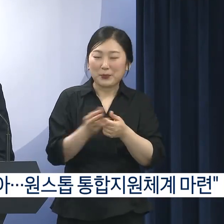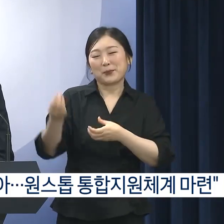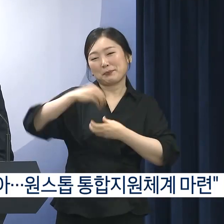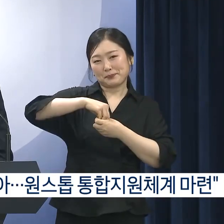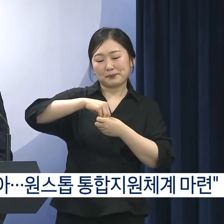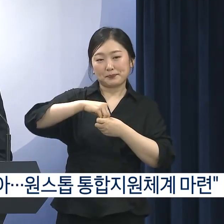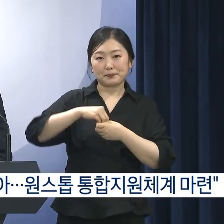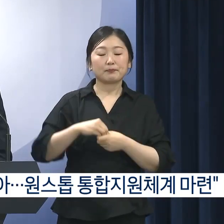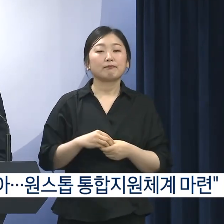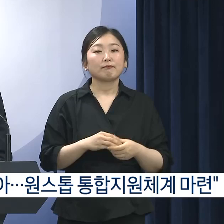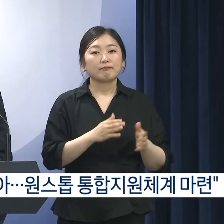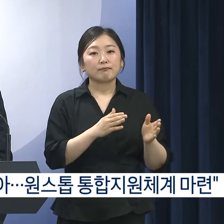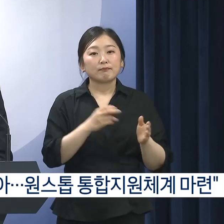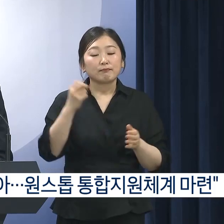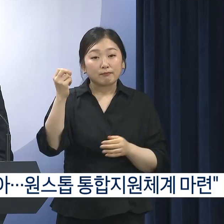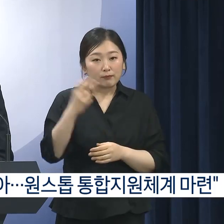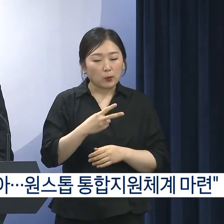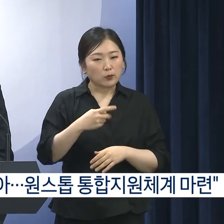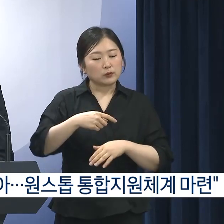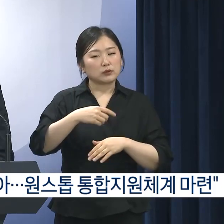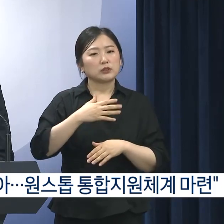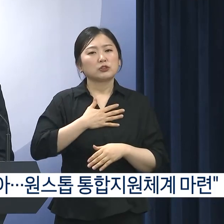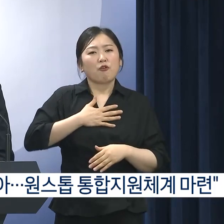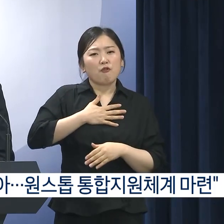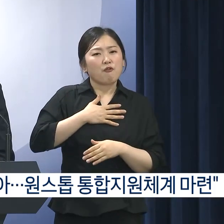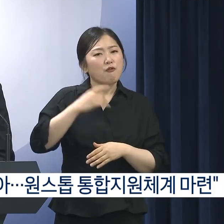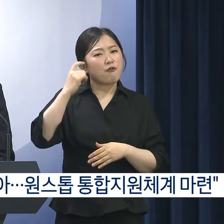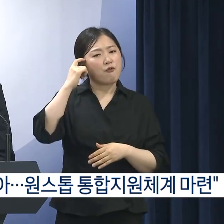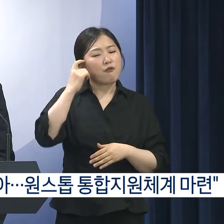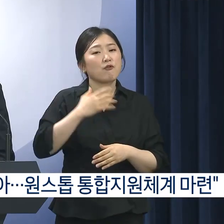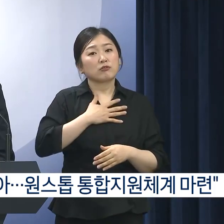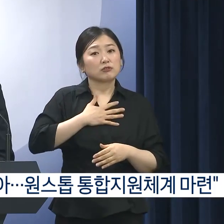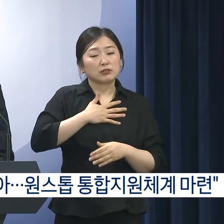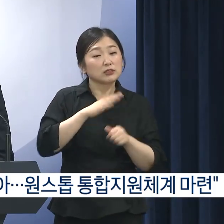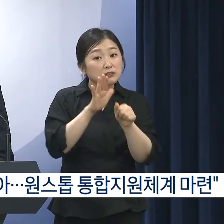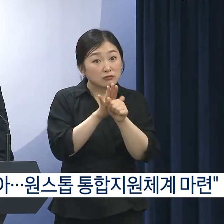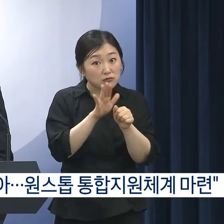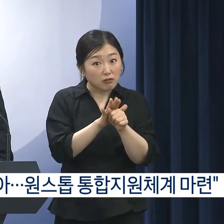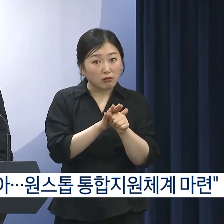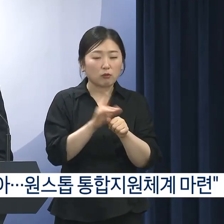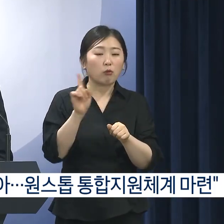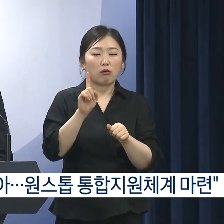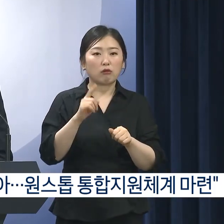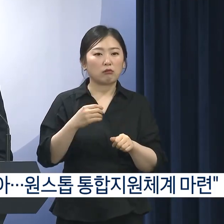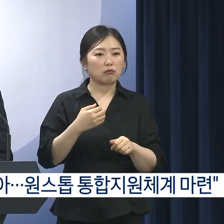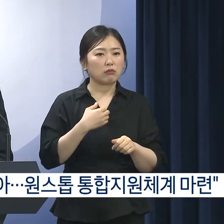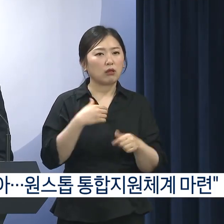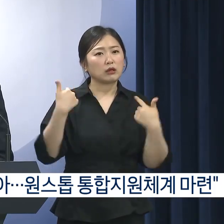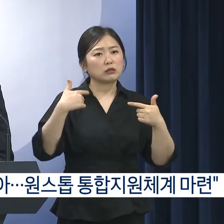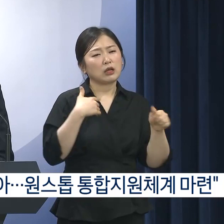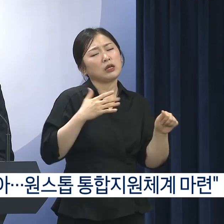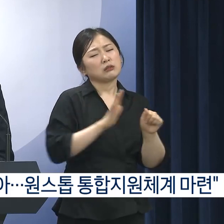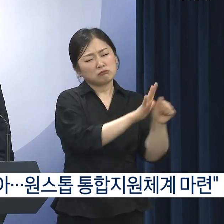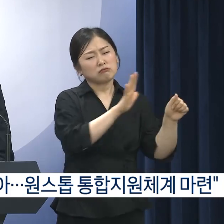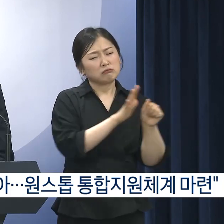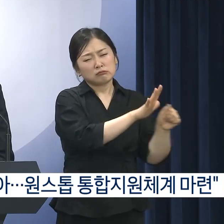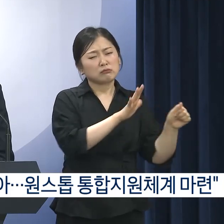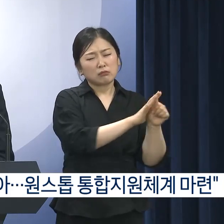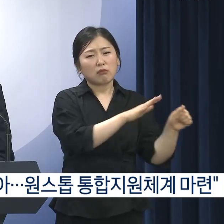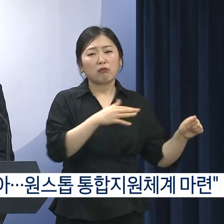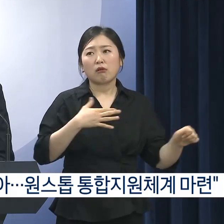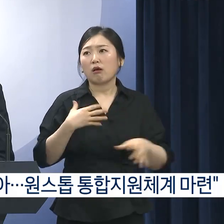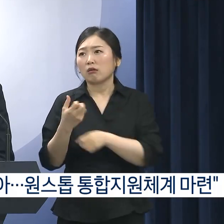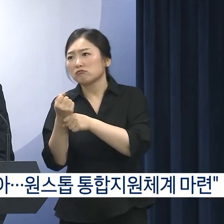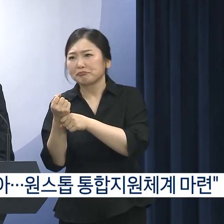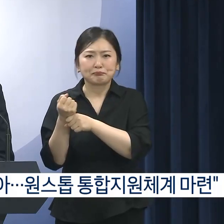지원 같은 경우인데요. 이분들께서도 서로 간에 정서를 지원하고 의지할 곳이 있어야 됩니다. 그렇기 때문에 퇴직 공무원이라든지